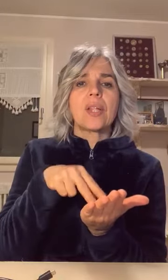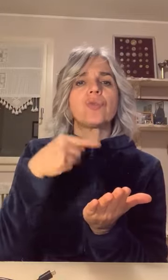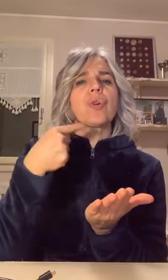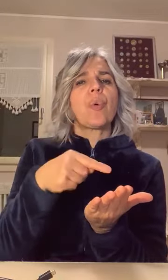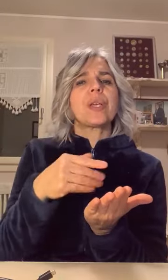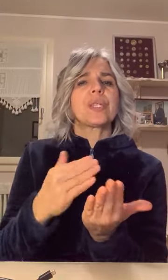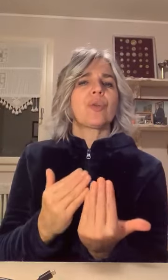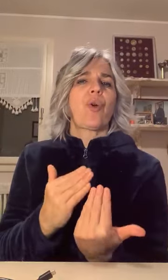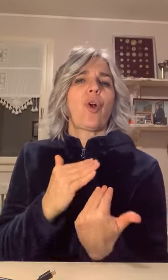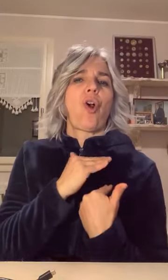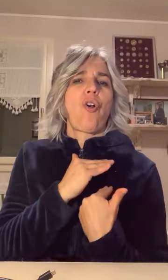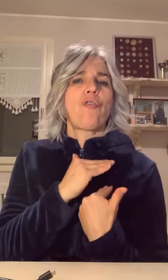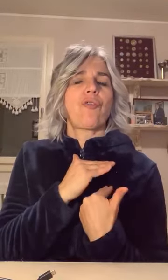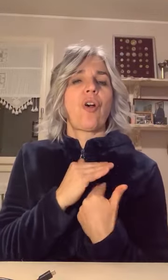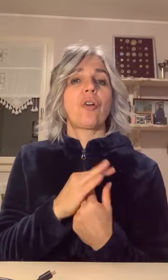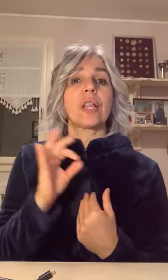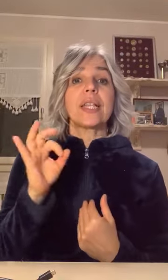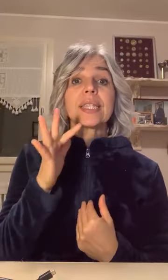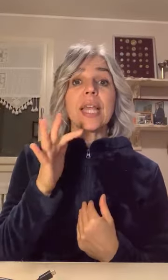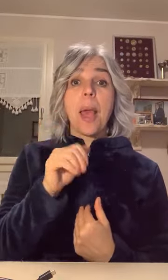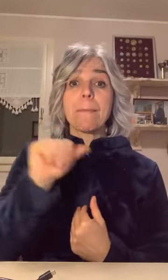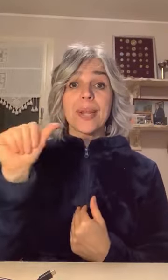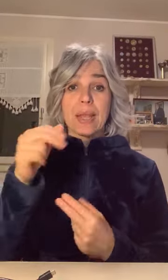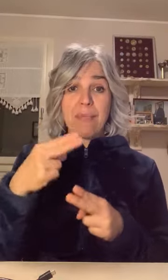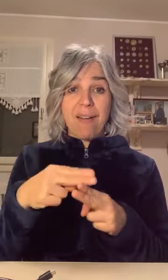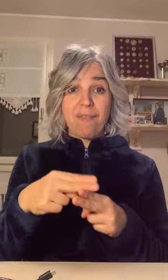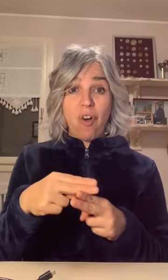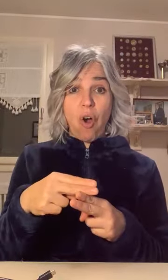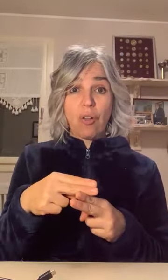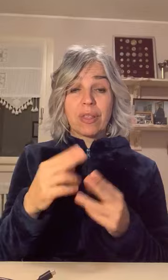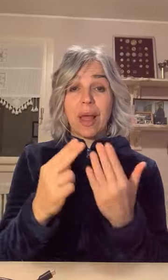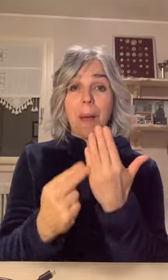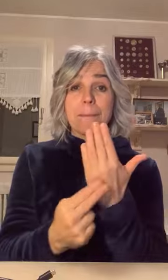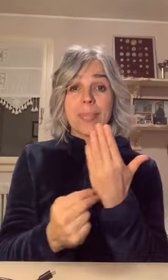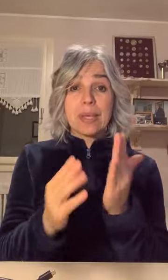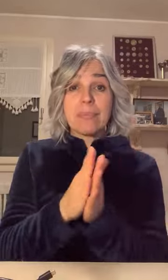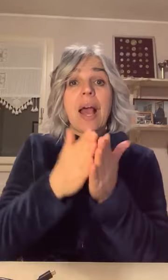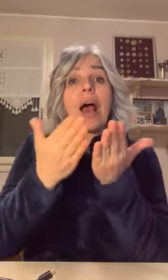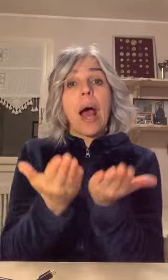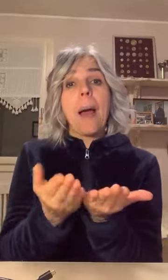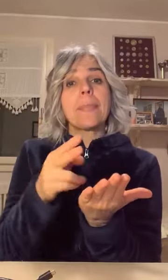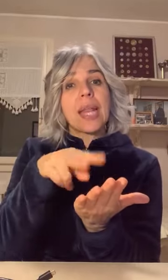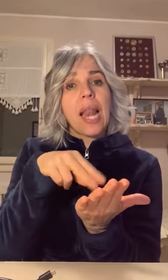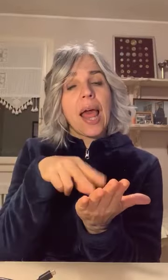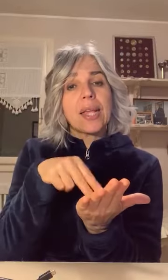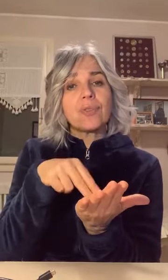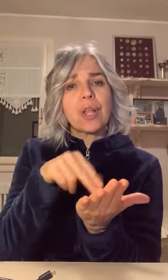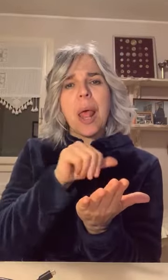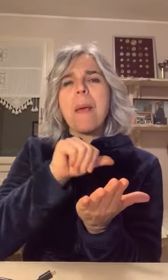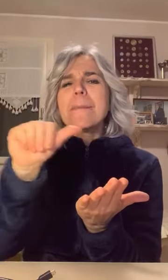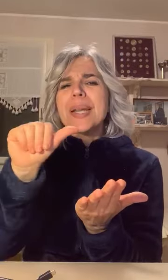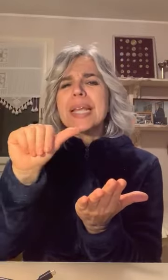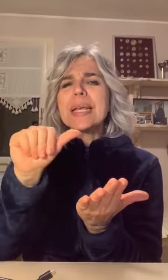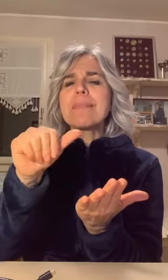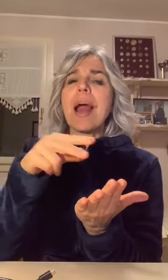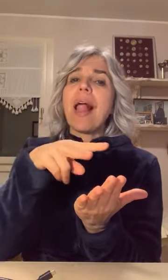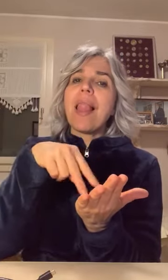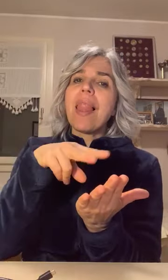ti accingi a leggere la Scrittura, io ti invito a leggere i Vangeli, ti invito a leggere i Salmi, perché so che